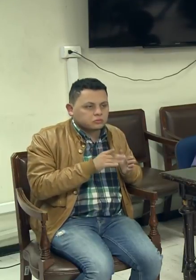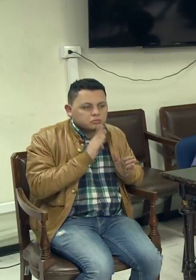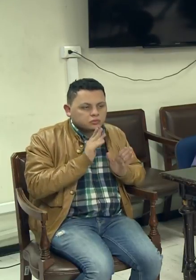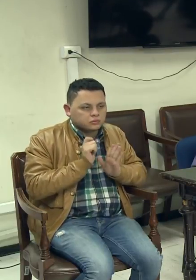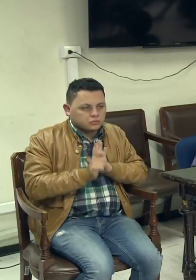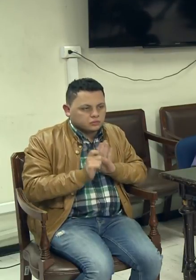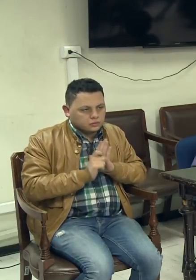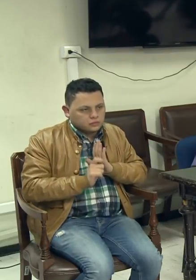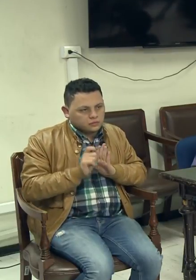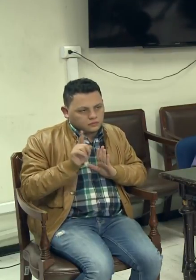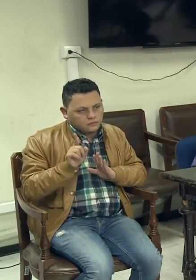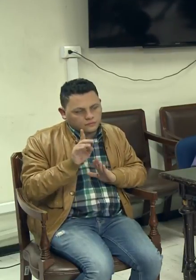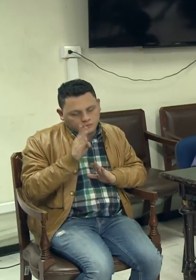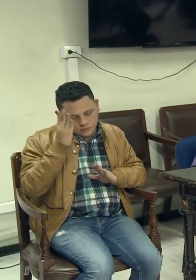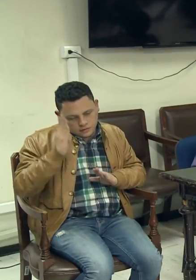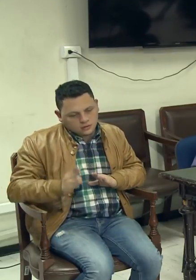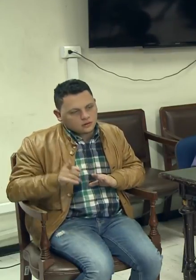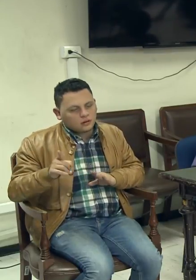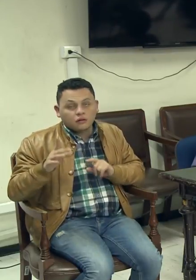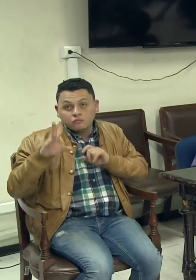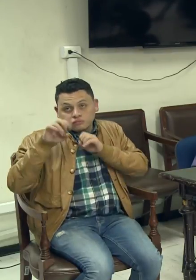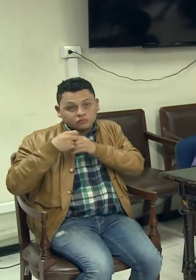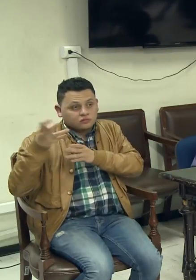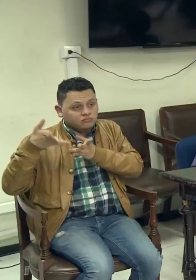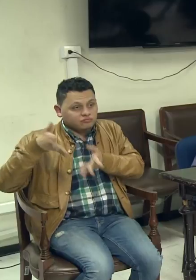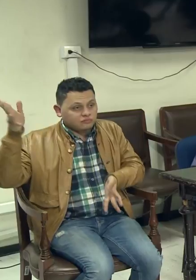escritora brasileña de clase alta.